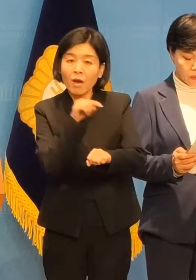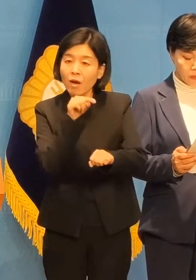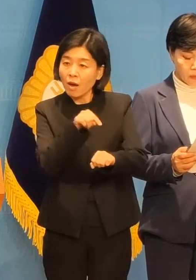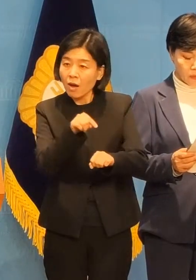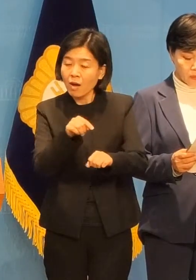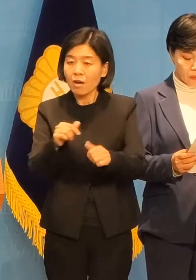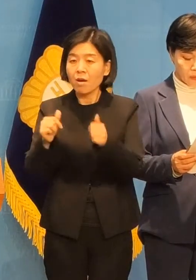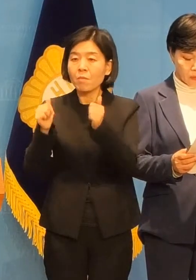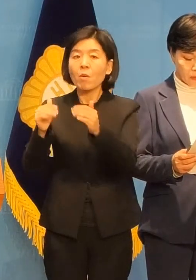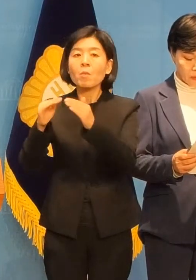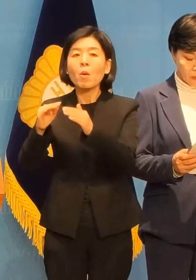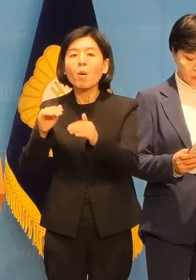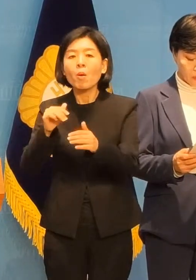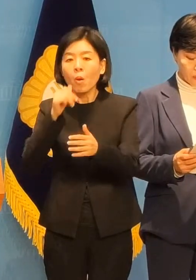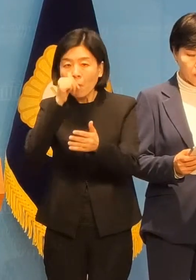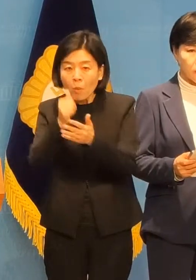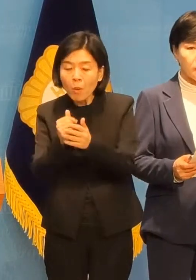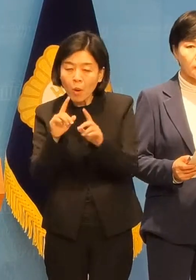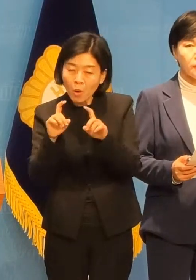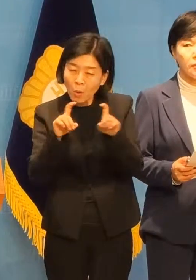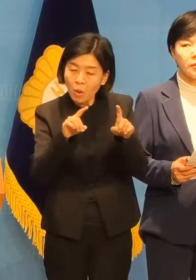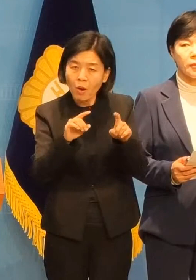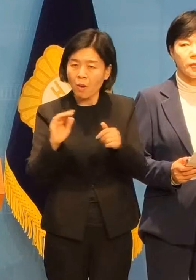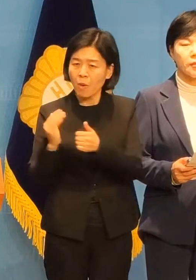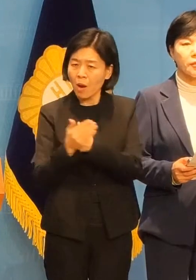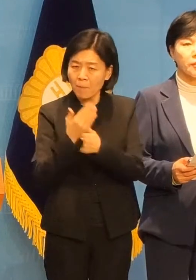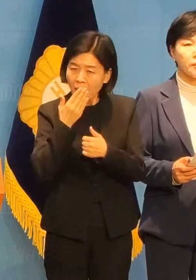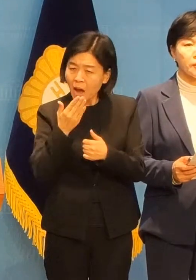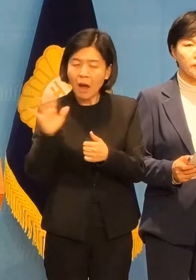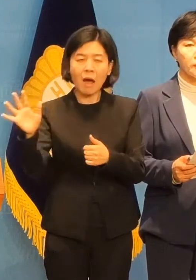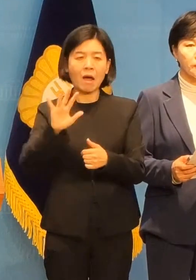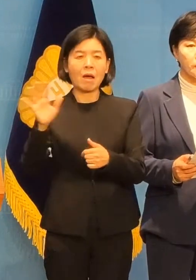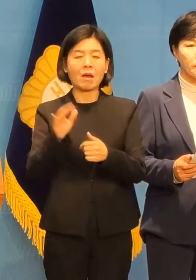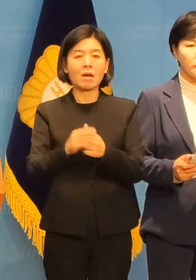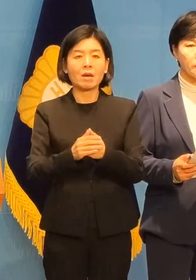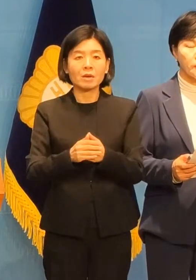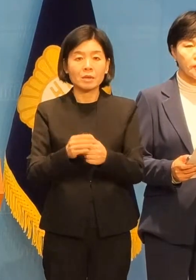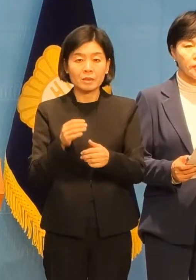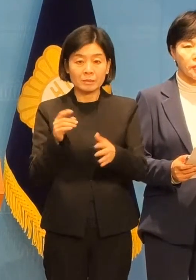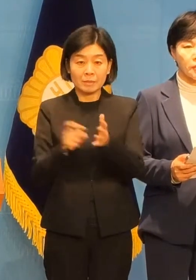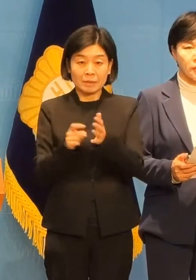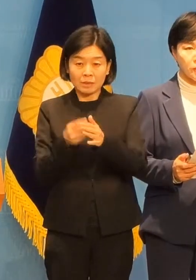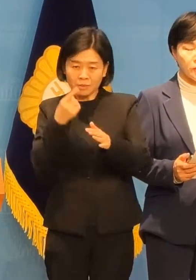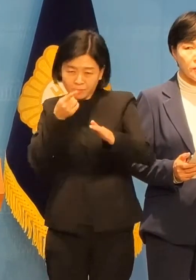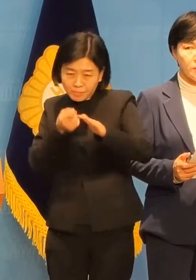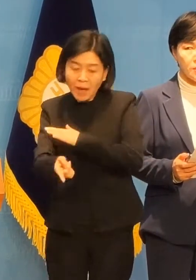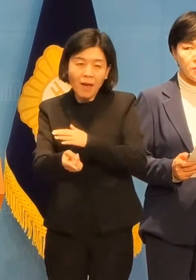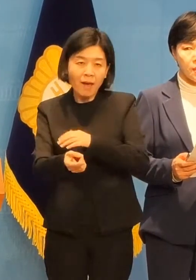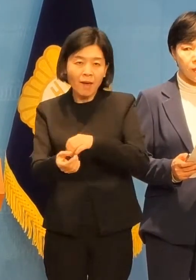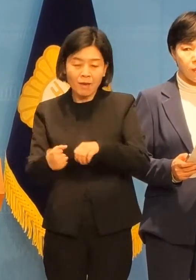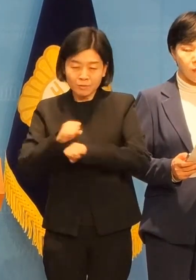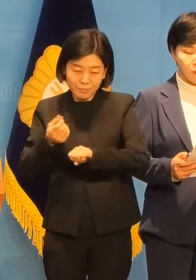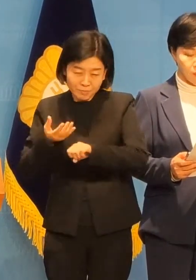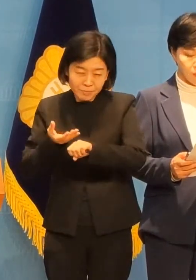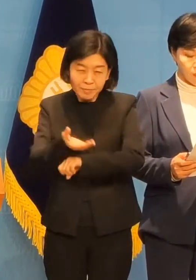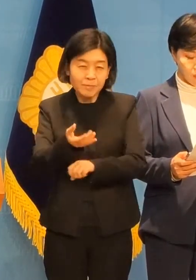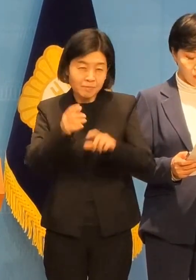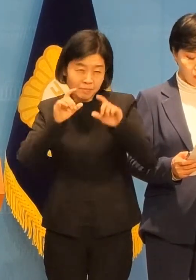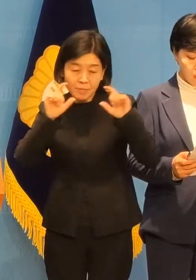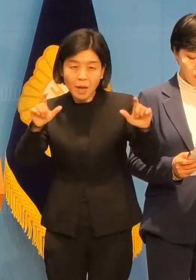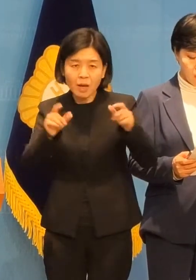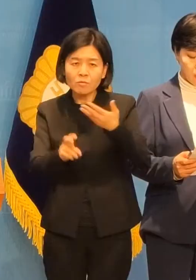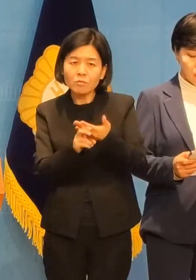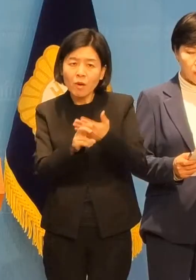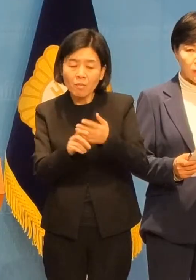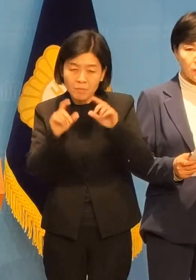방어권을 내세울 수 있는 가벼운 혐의가 아닙니다. 비상계엄 선포 직후 법무부 간부회의 소집, 합수본